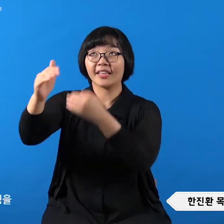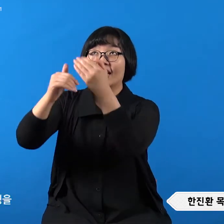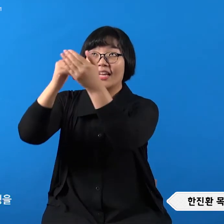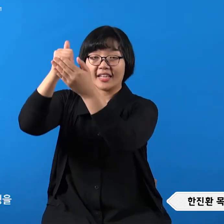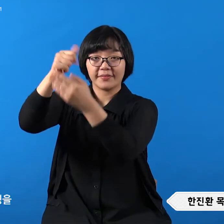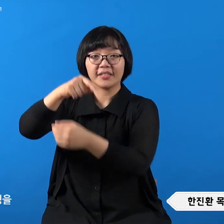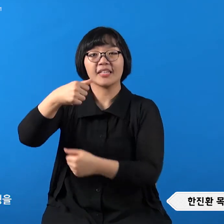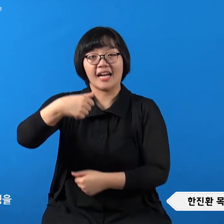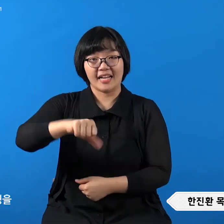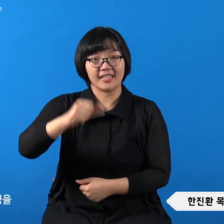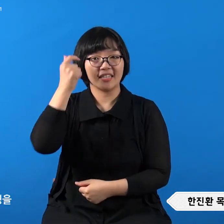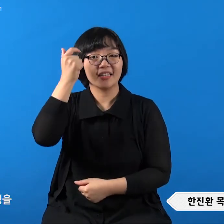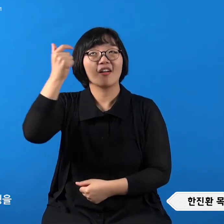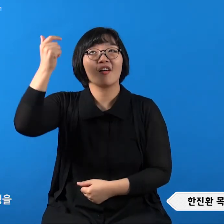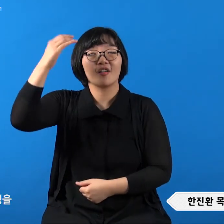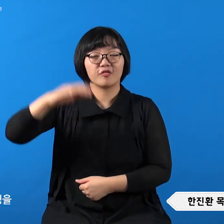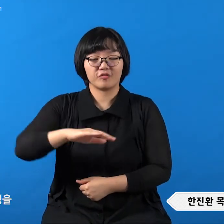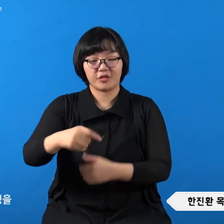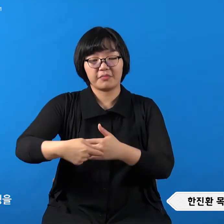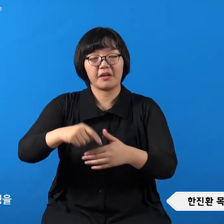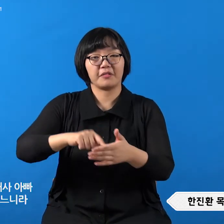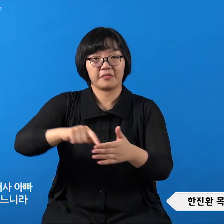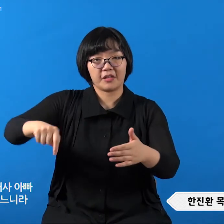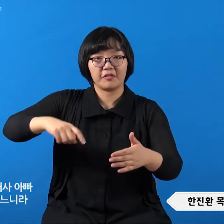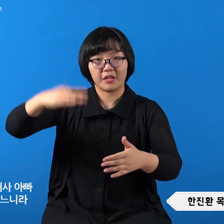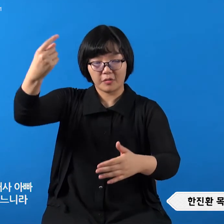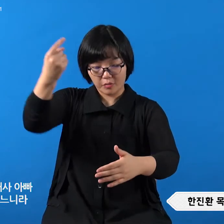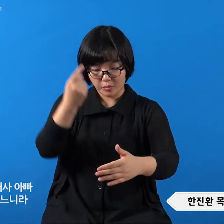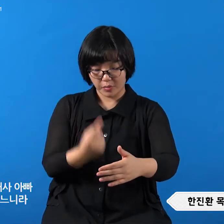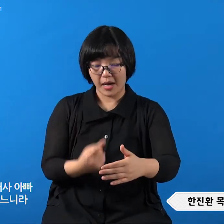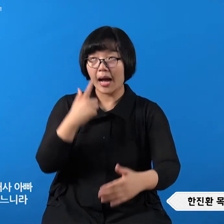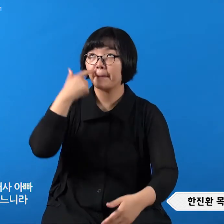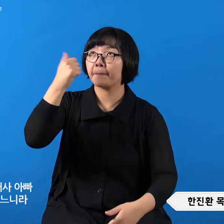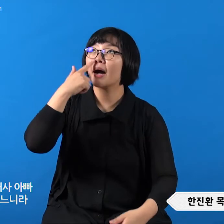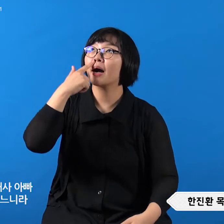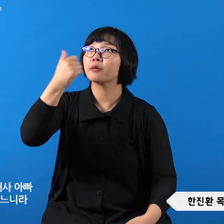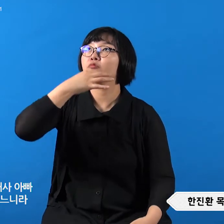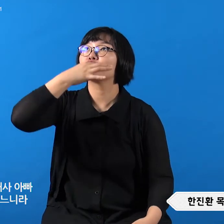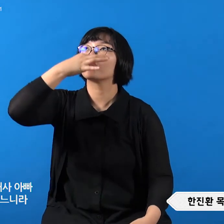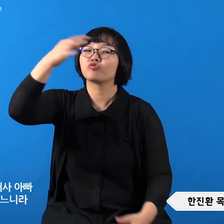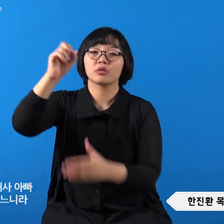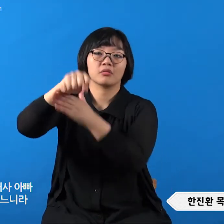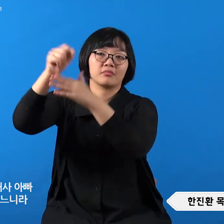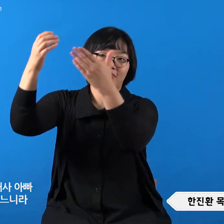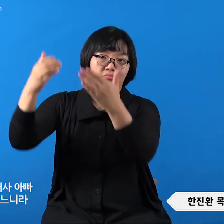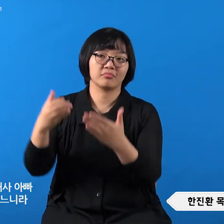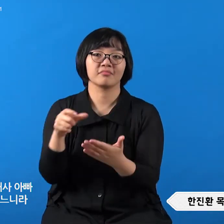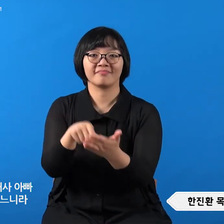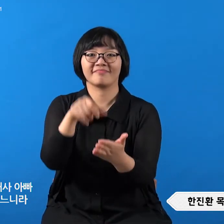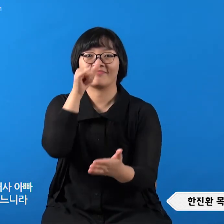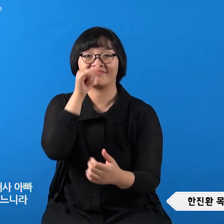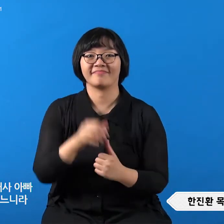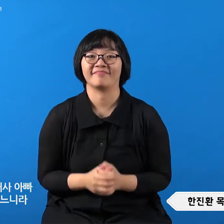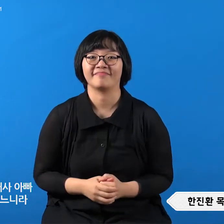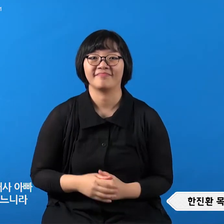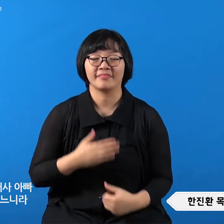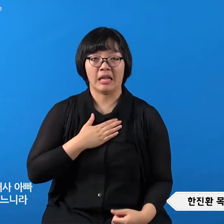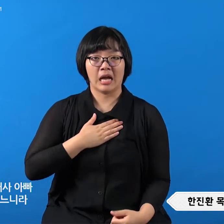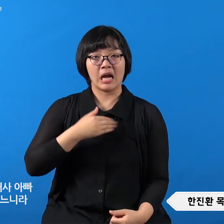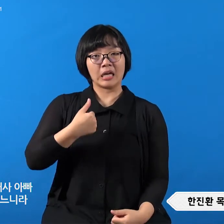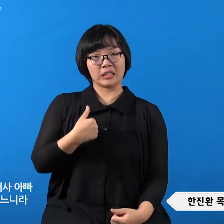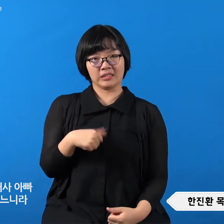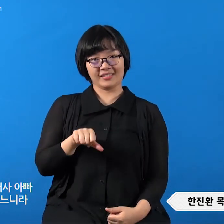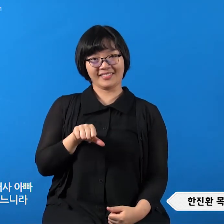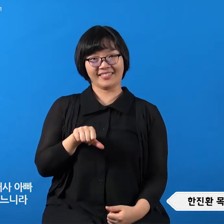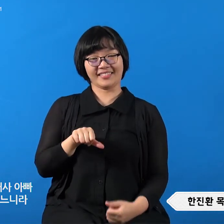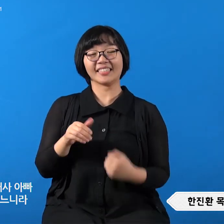그 아들의 영을 우리 마음 가운데 보내사 아빠 아버지라 부르게 하셨느니라. 우리가 아들이라면